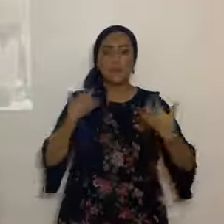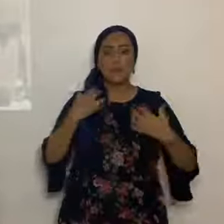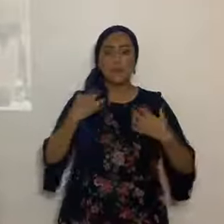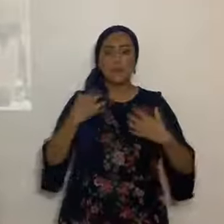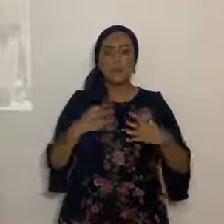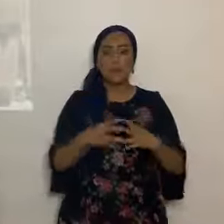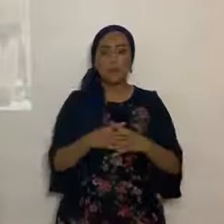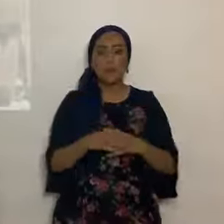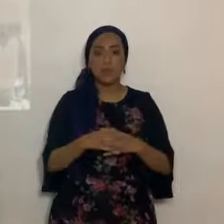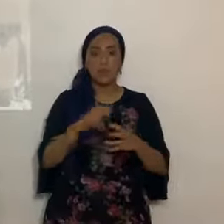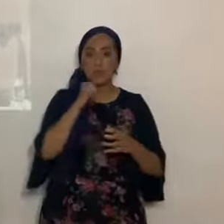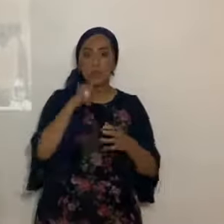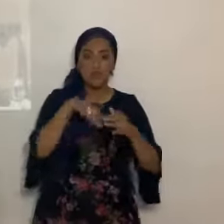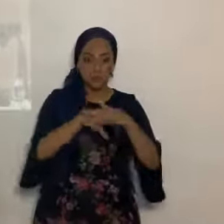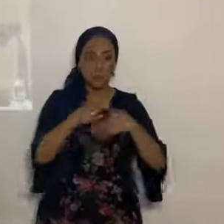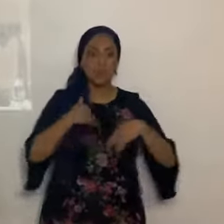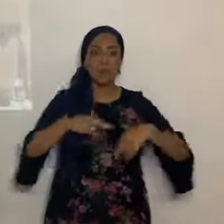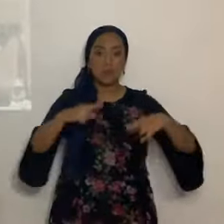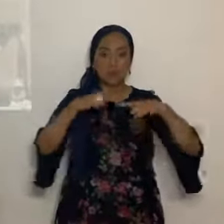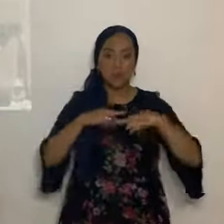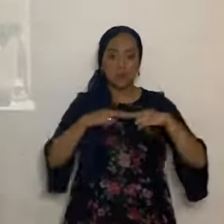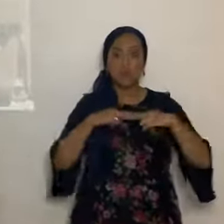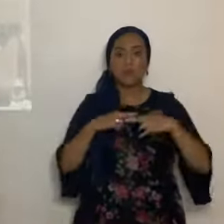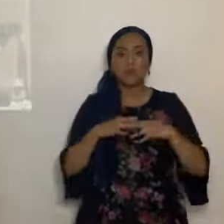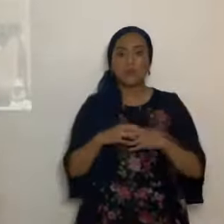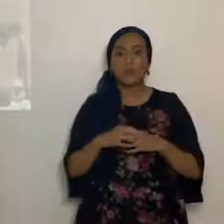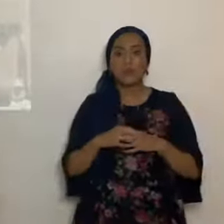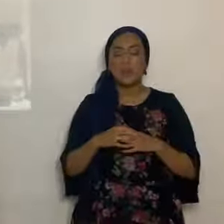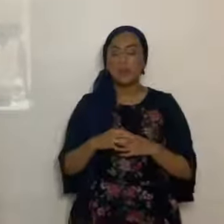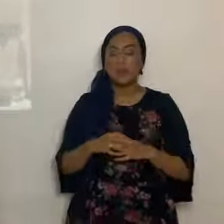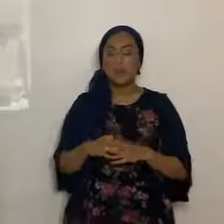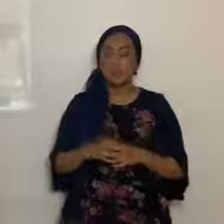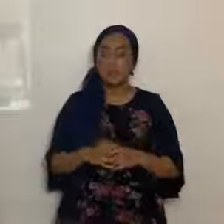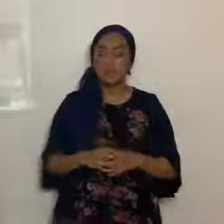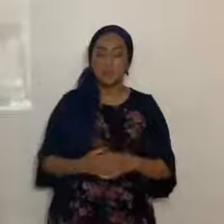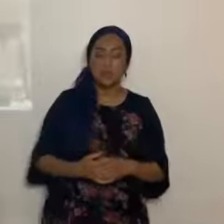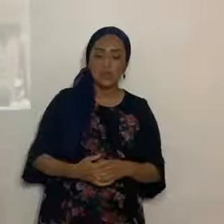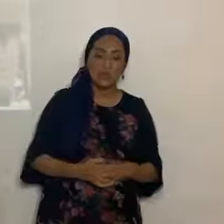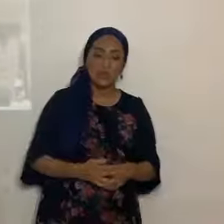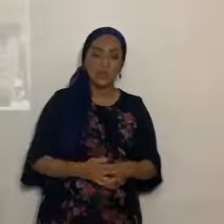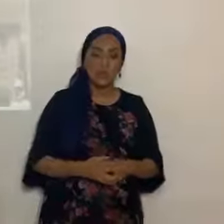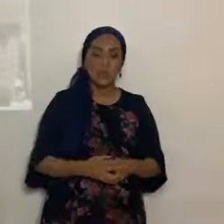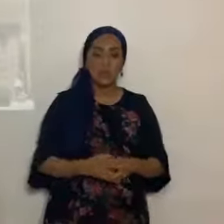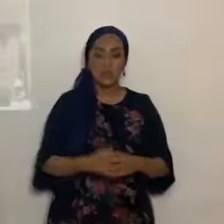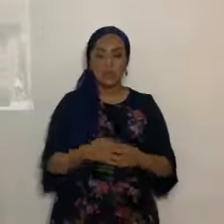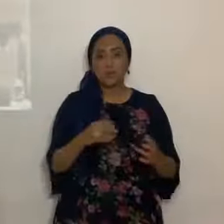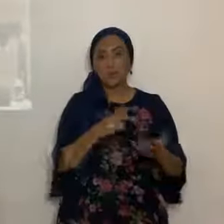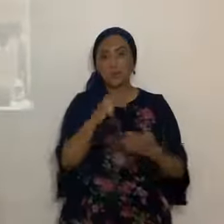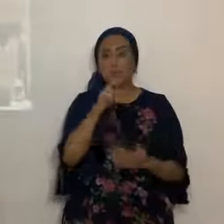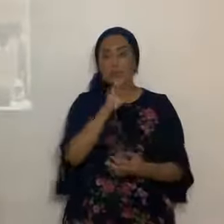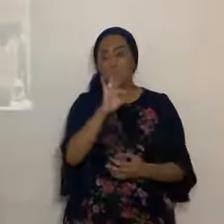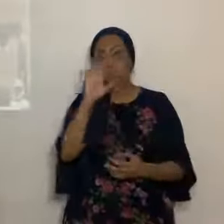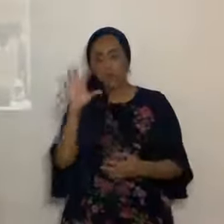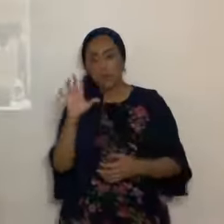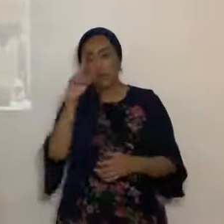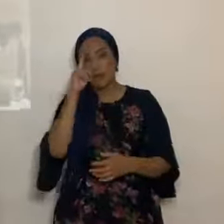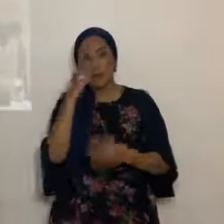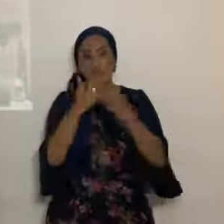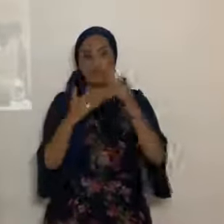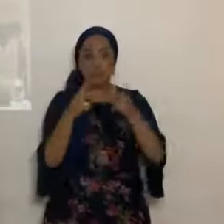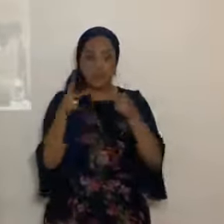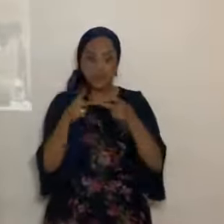reposo, aunque las obras suyas estaban acabadas desde la fundación del mundo. Ahí te remite al Salmo 95, porque en cierto